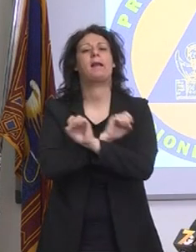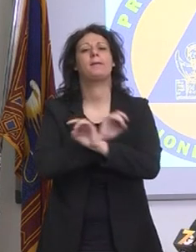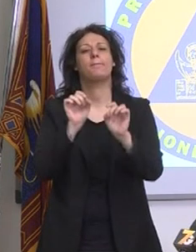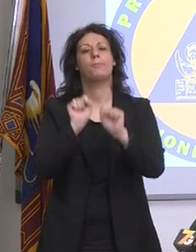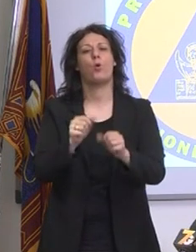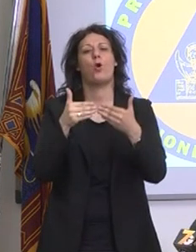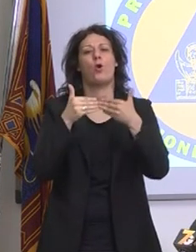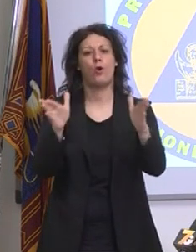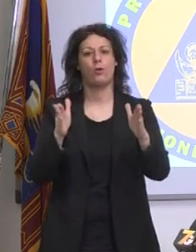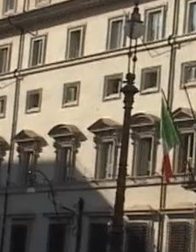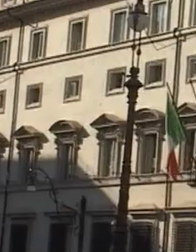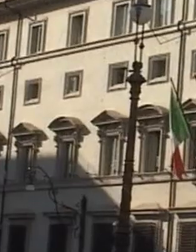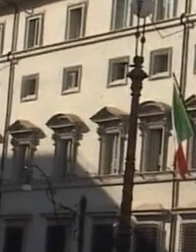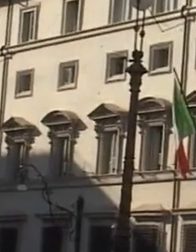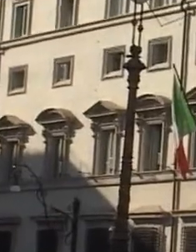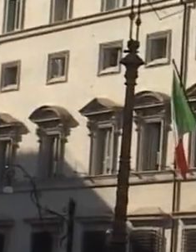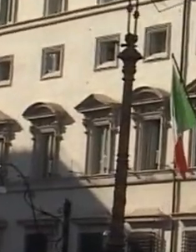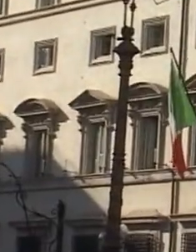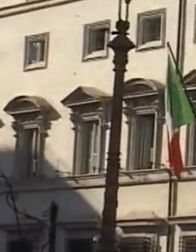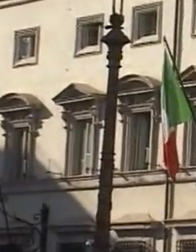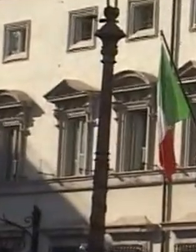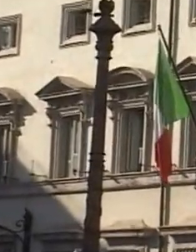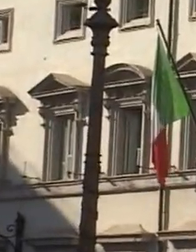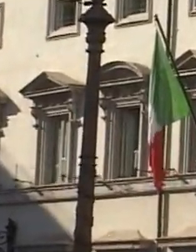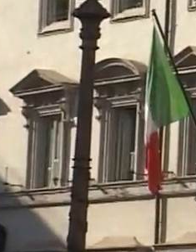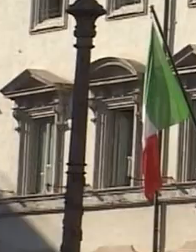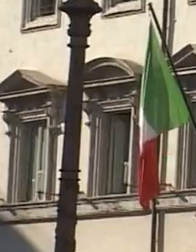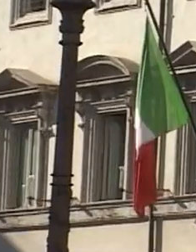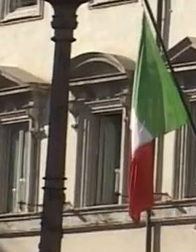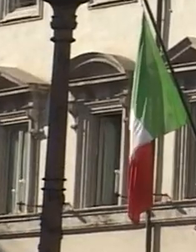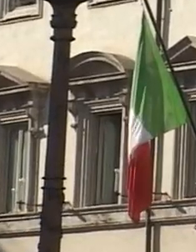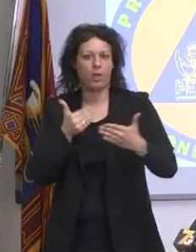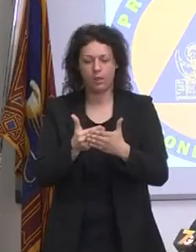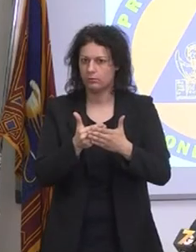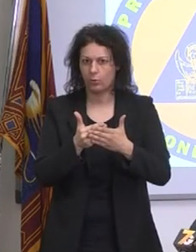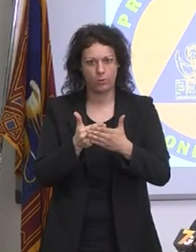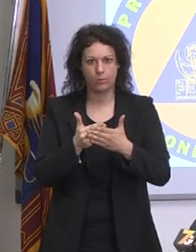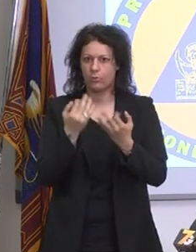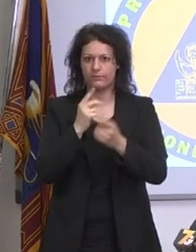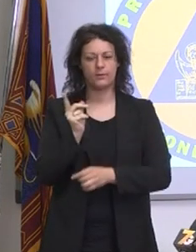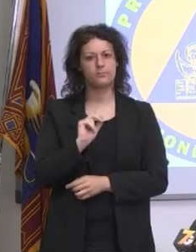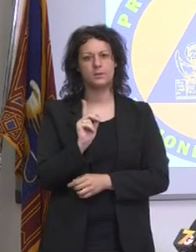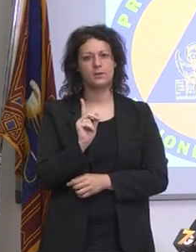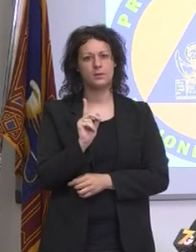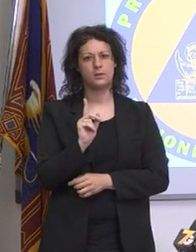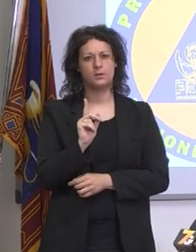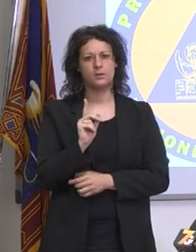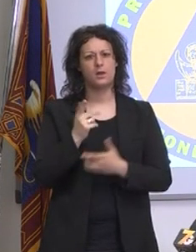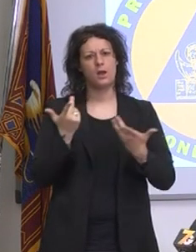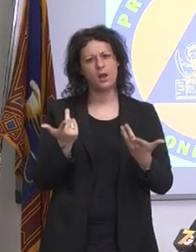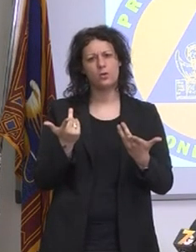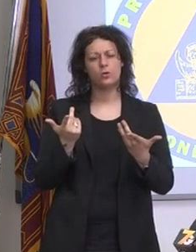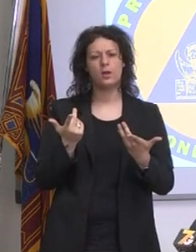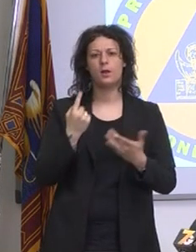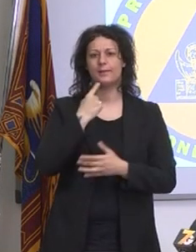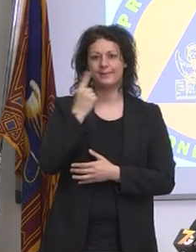domani mattina, perché non funziona così. Ed ecco quindi l'appello del Presidente della Regione al Governo di Roma. Allora, veramente appello che faccio io, che si